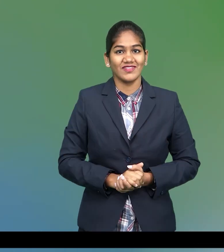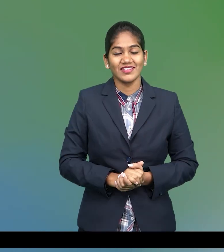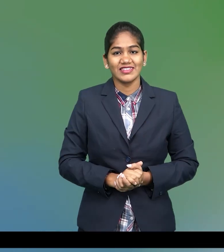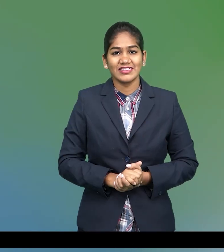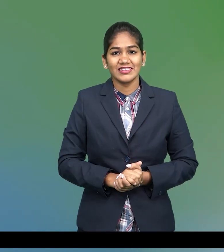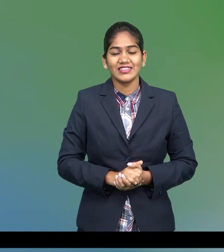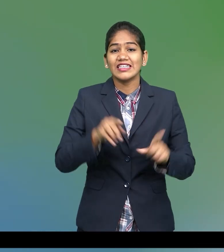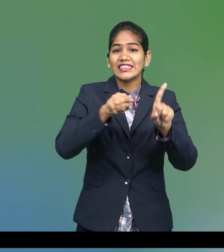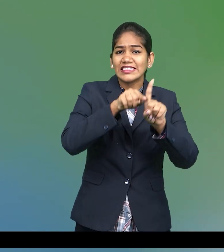ఉష్ణోగ్రత,